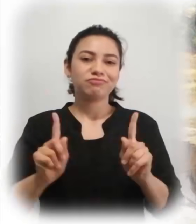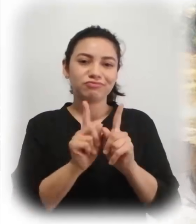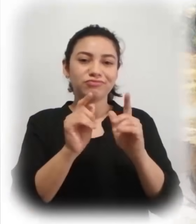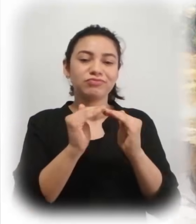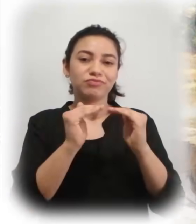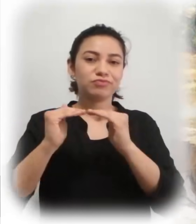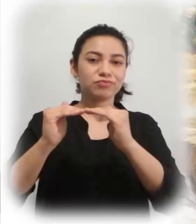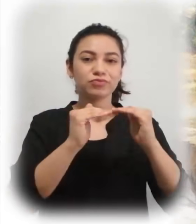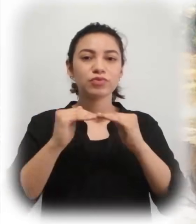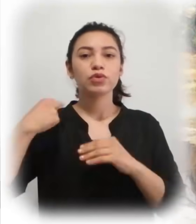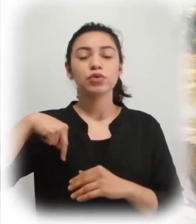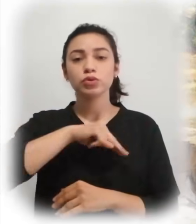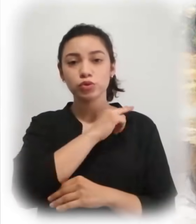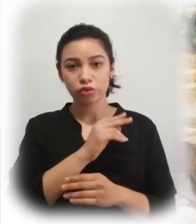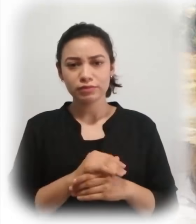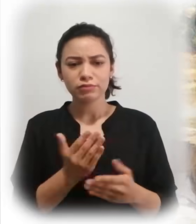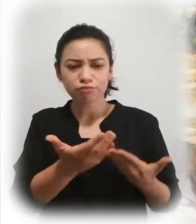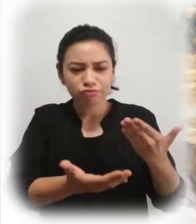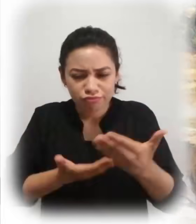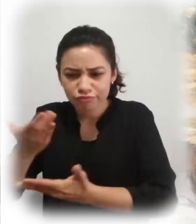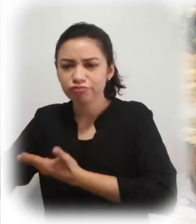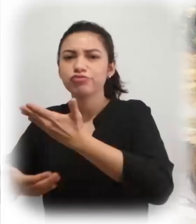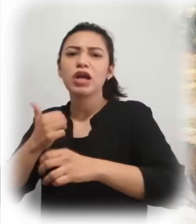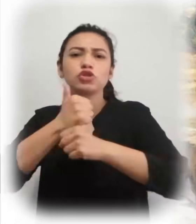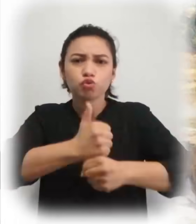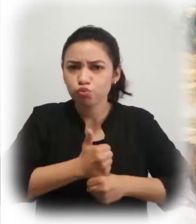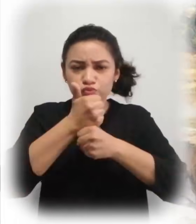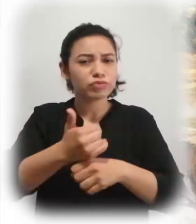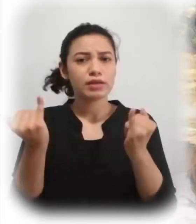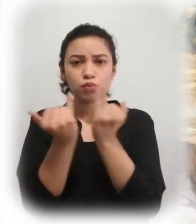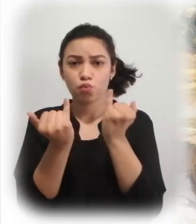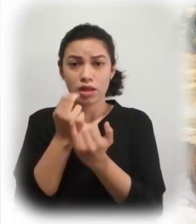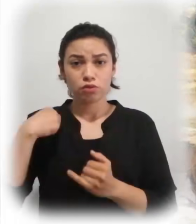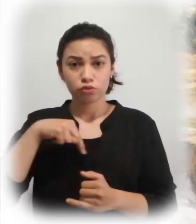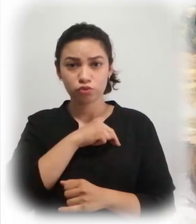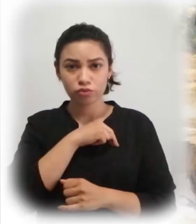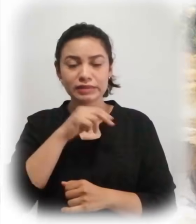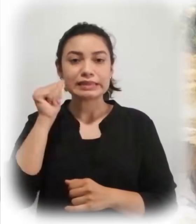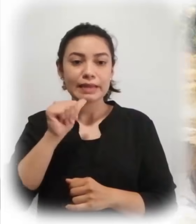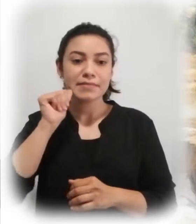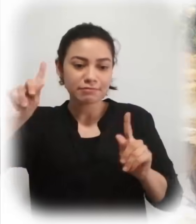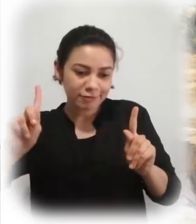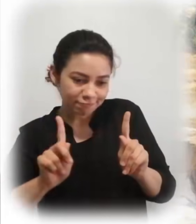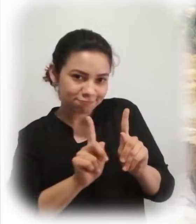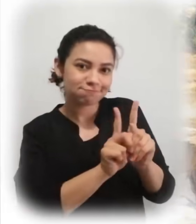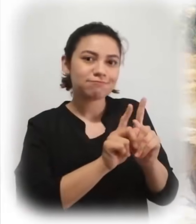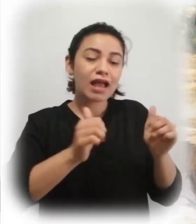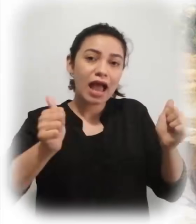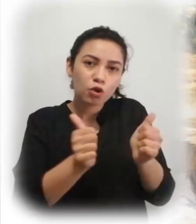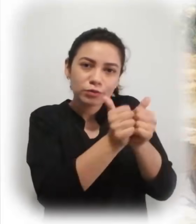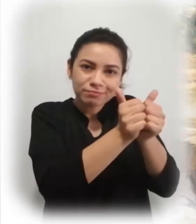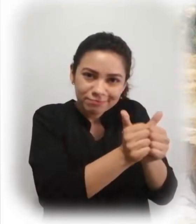es modelo de acercamiento y acompañamiento. Tenemos la seguridad de que está con nosotros.